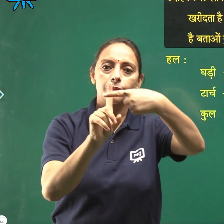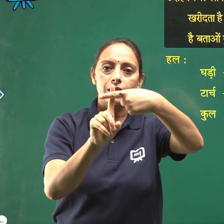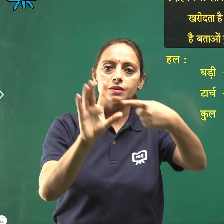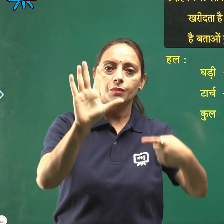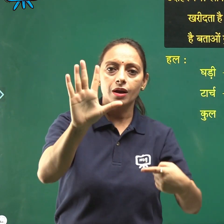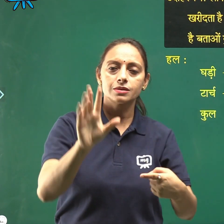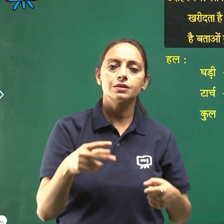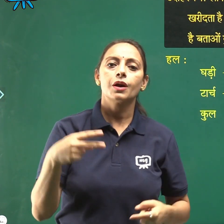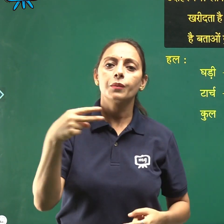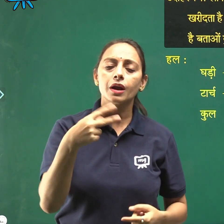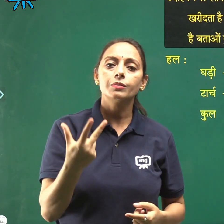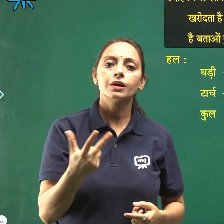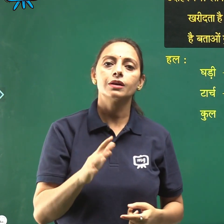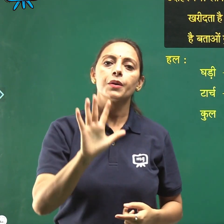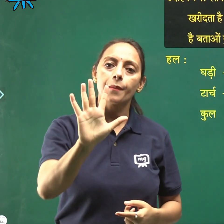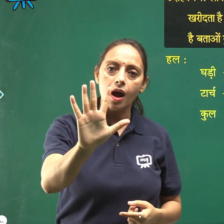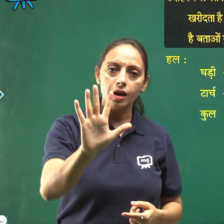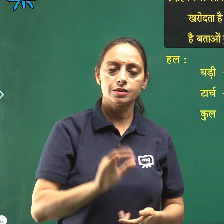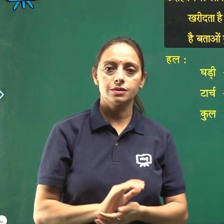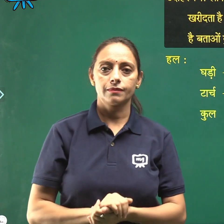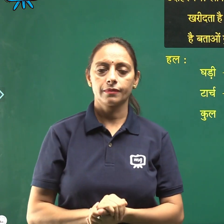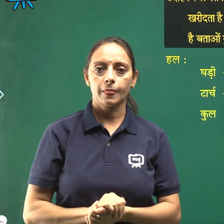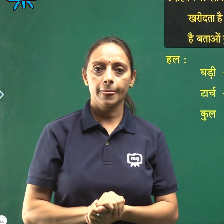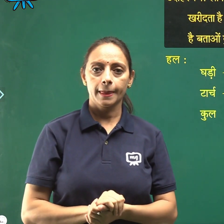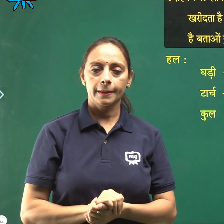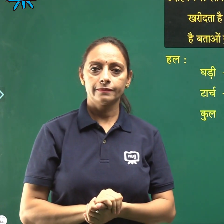0 + 5 बराबर 5।